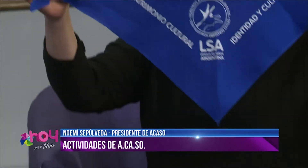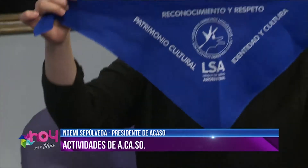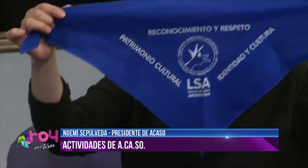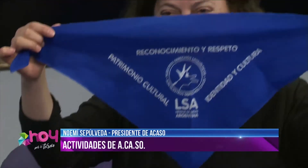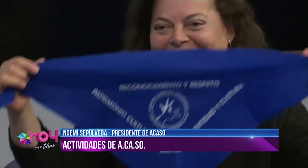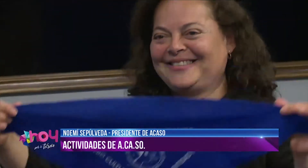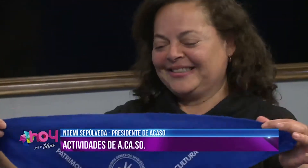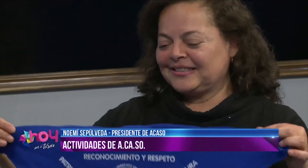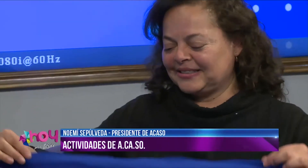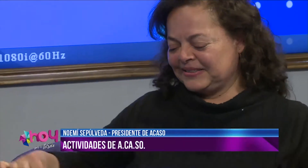Bueno, este pañuelo.